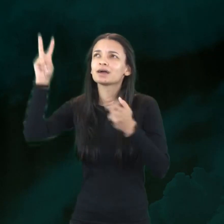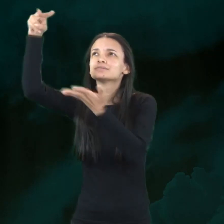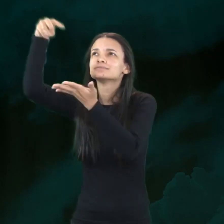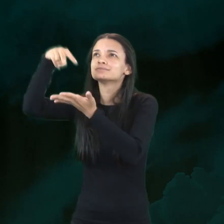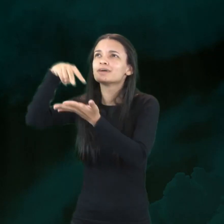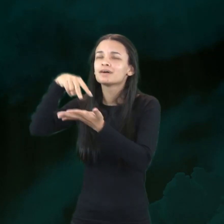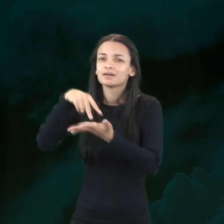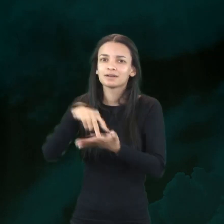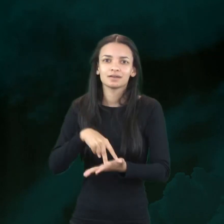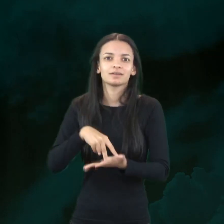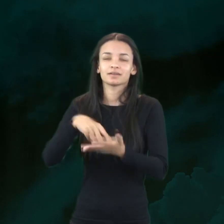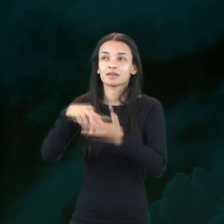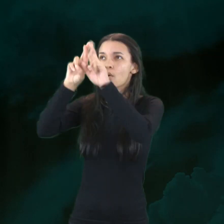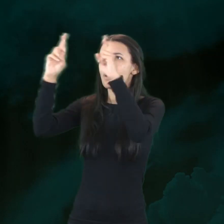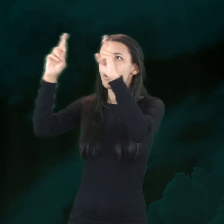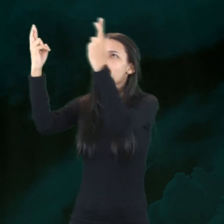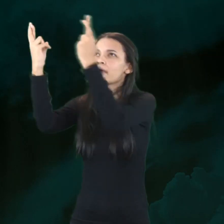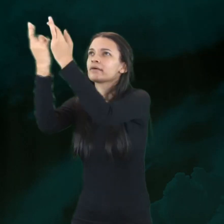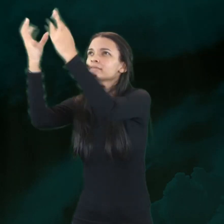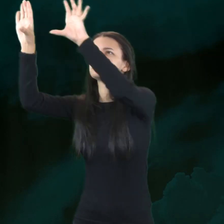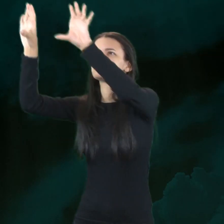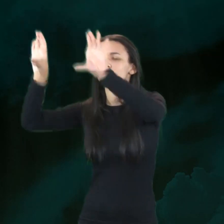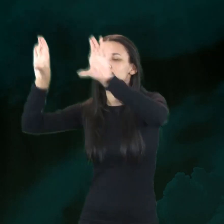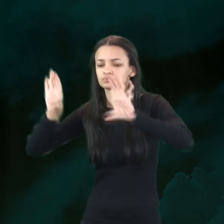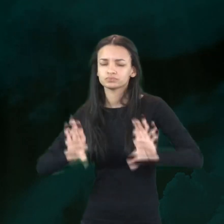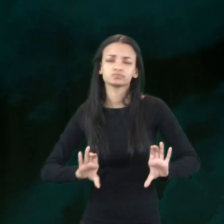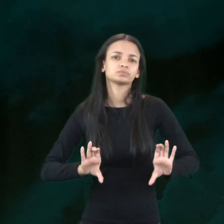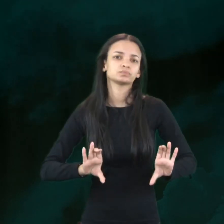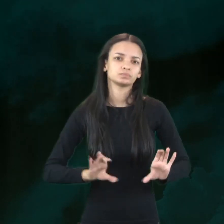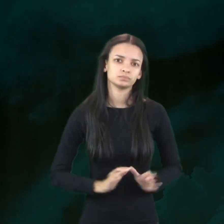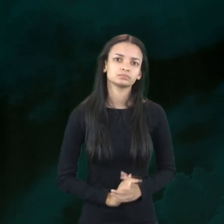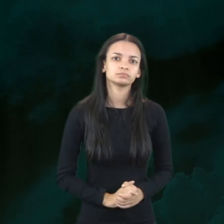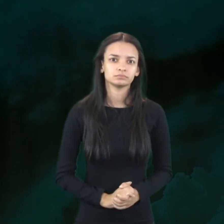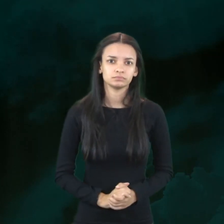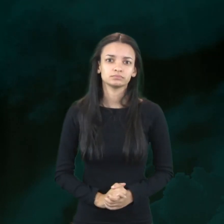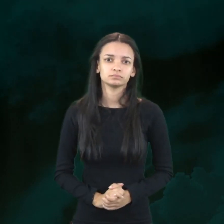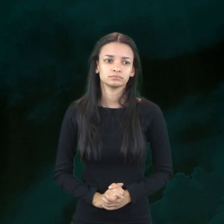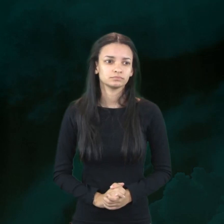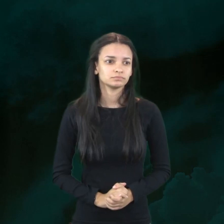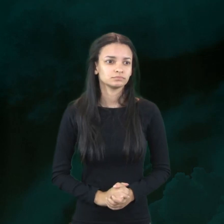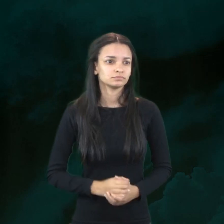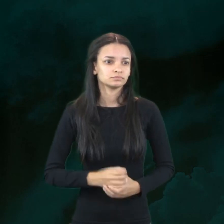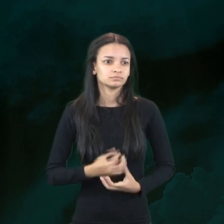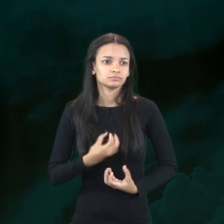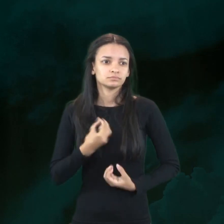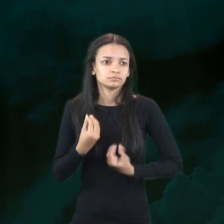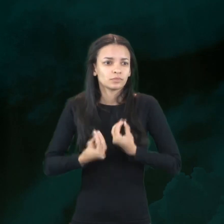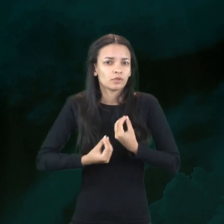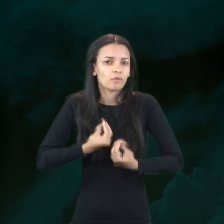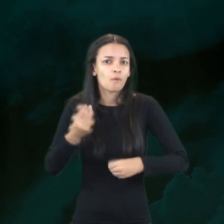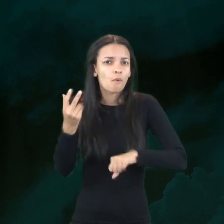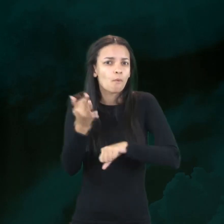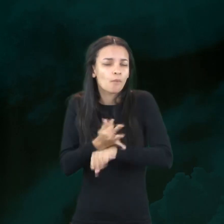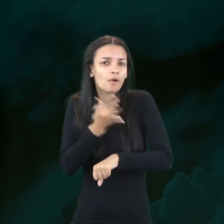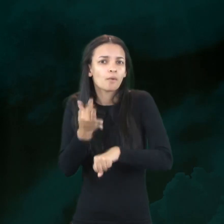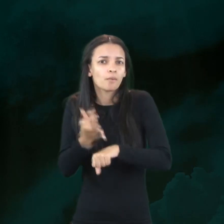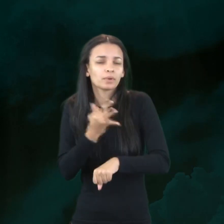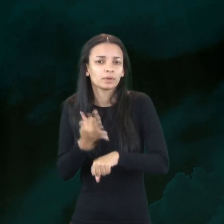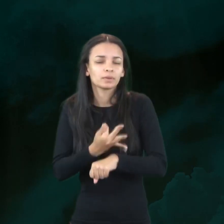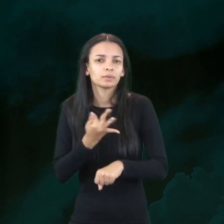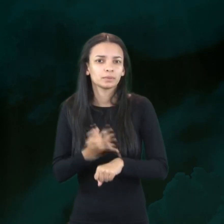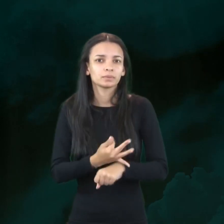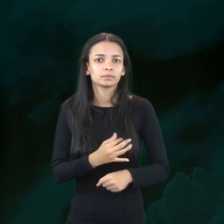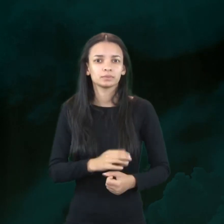reino eterno do nosso Senhor e Cristo, irmãos, é a nossa é combustível para a nossa